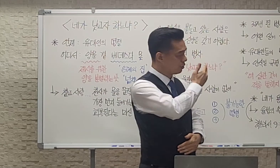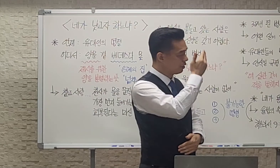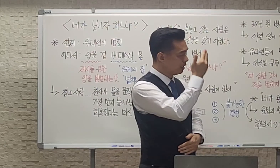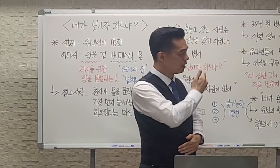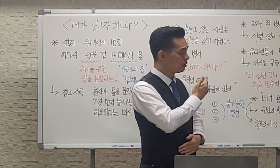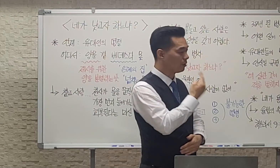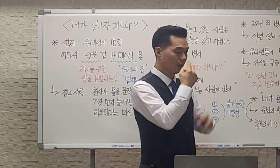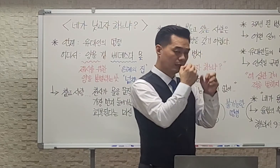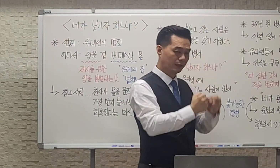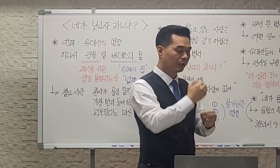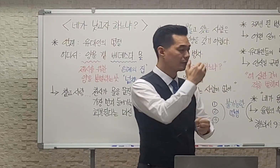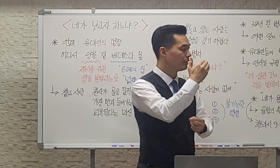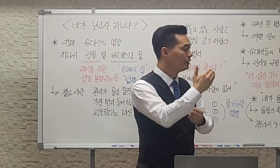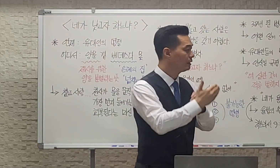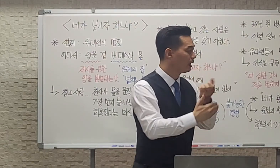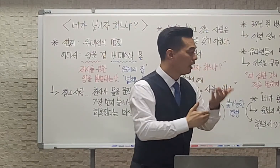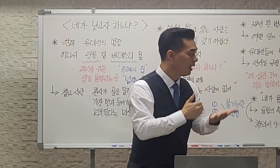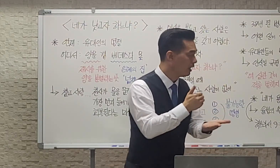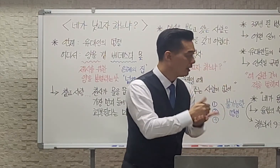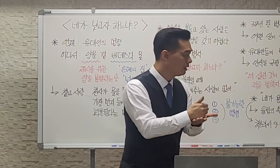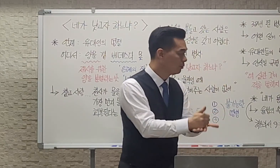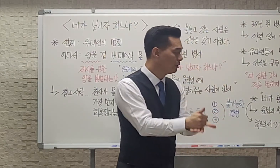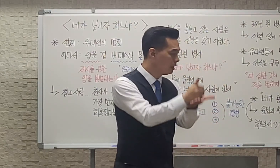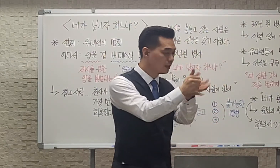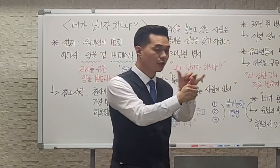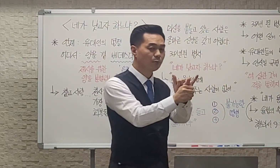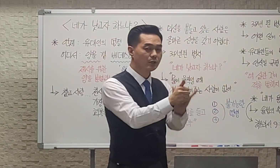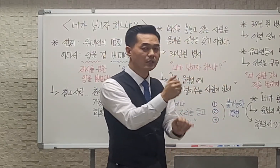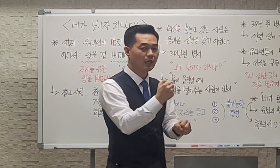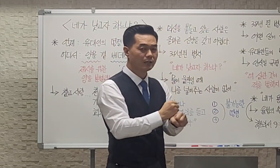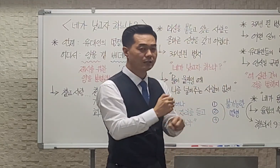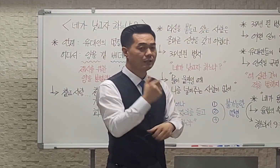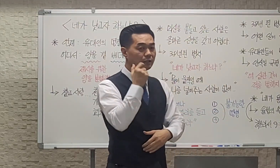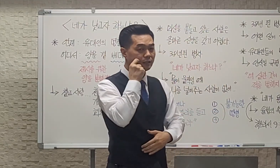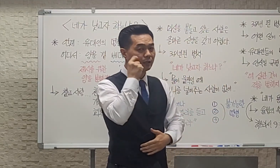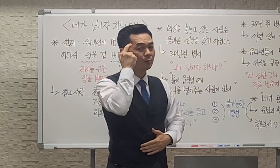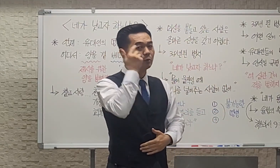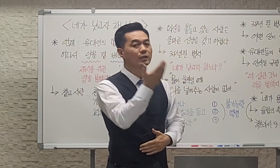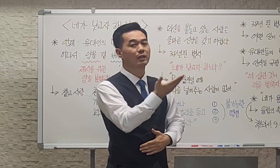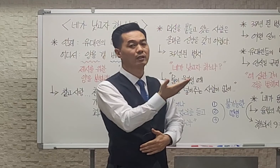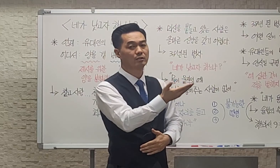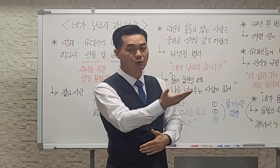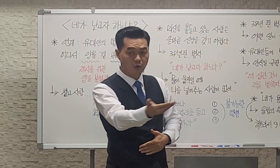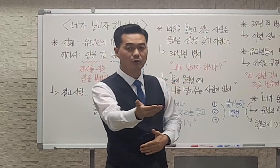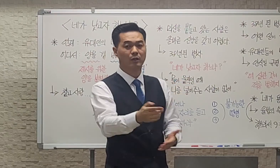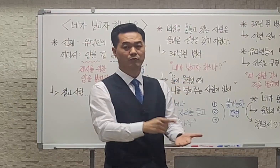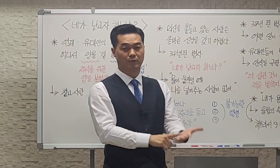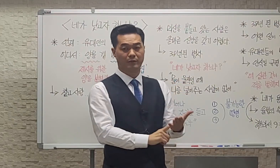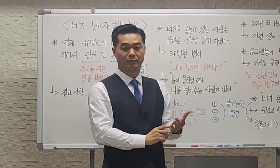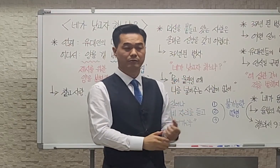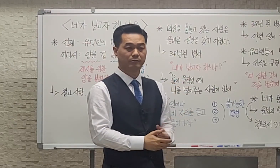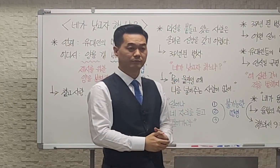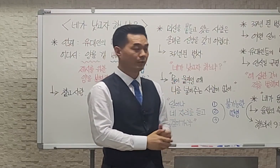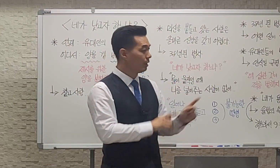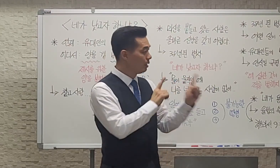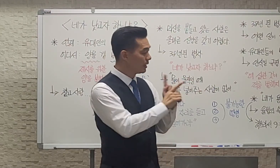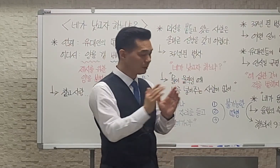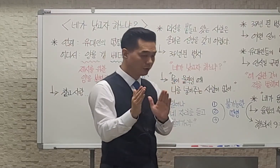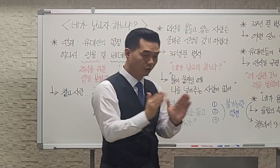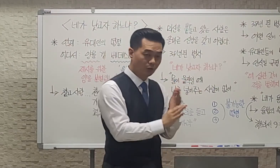정결케 하여 살아계신 하나님을 섬기게 하지 못하겠느냐라고 해요. 이 말씀을 정리하면